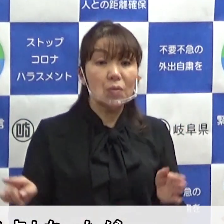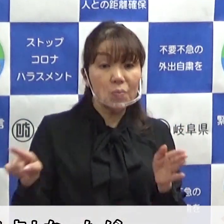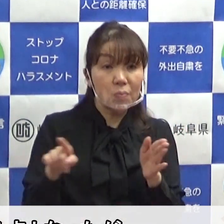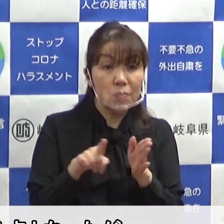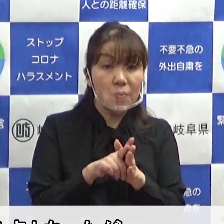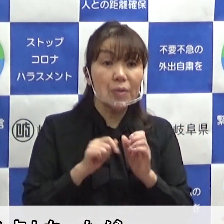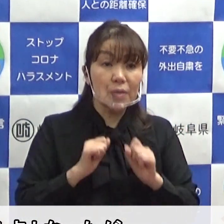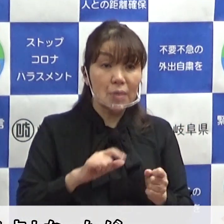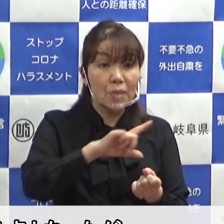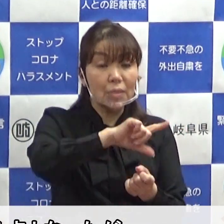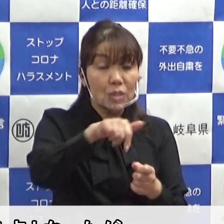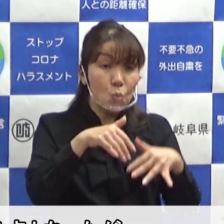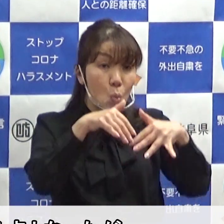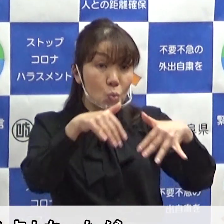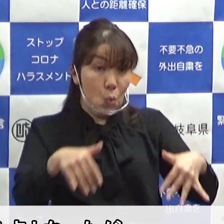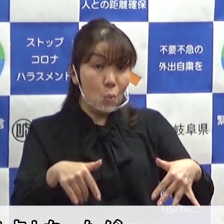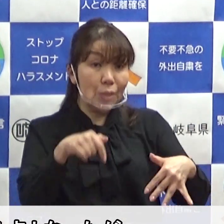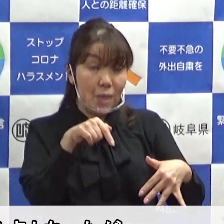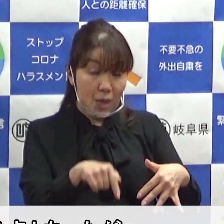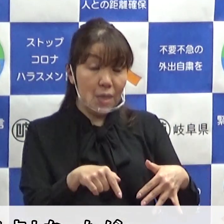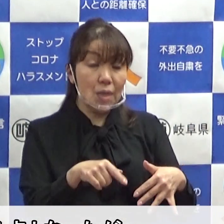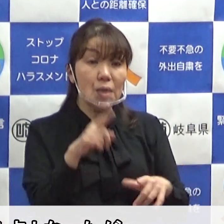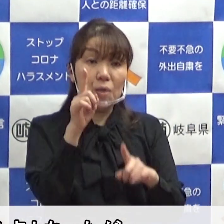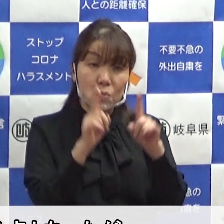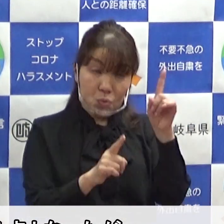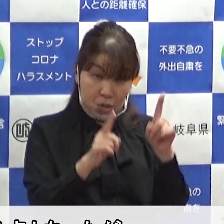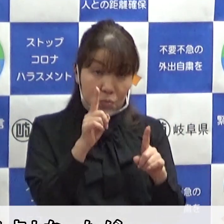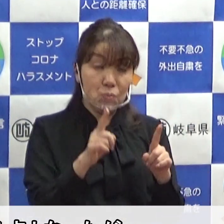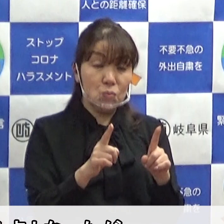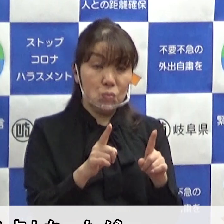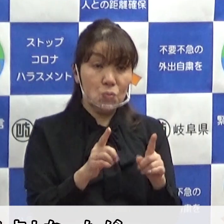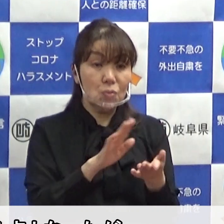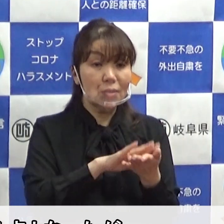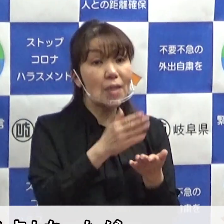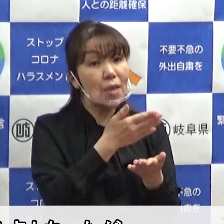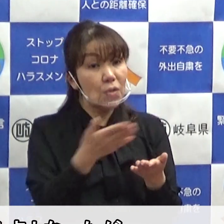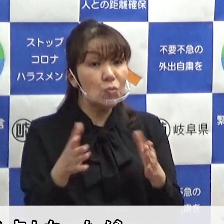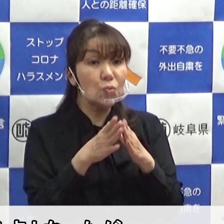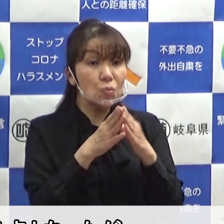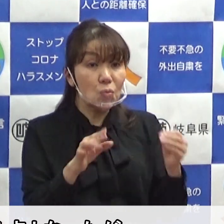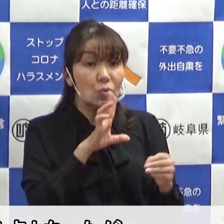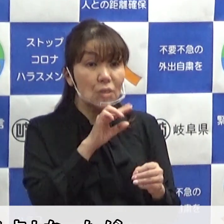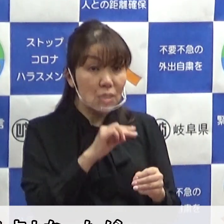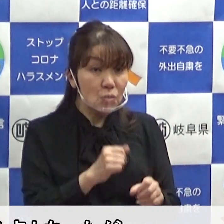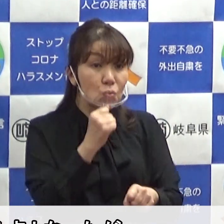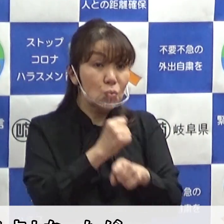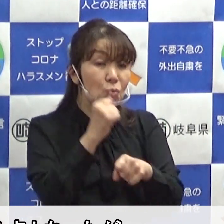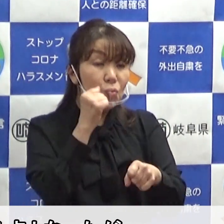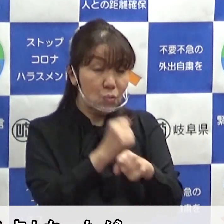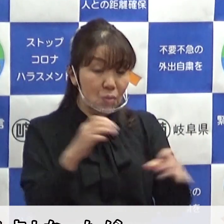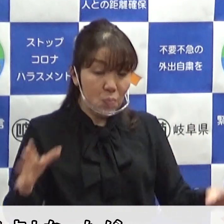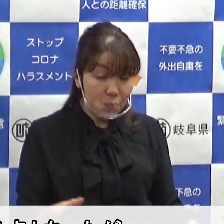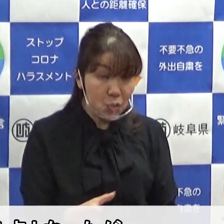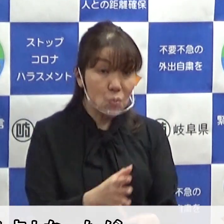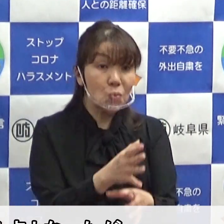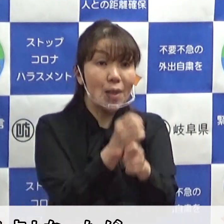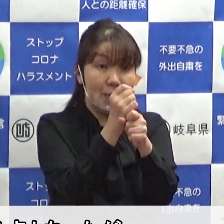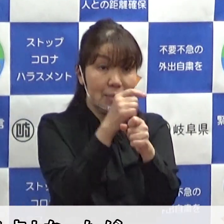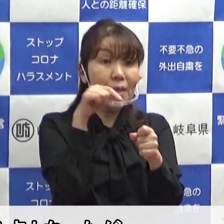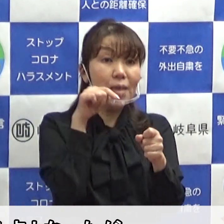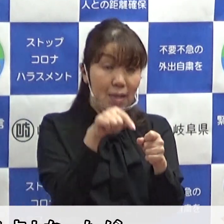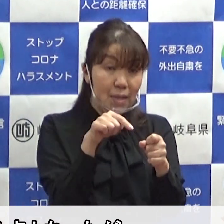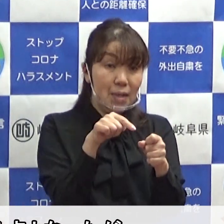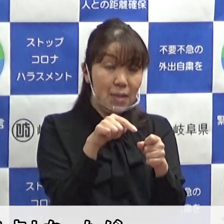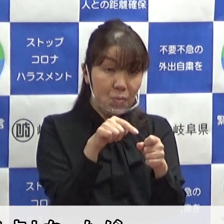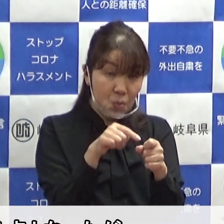ってきた地方創生、とりわけ政治の国岐阜づくりのいわば集大成といいますかね、そういった